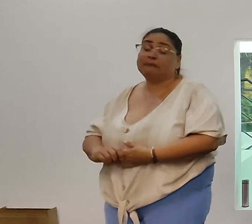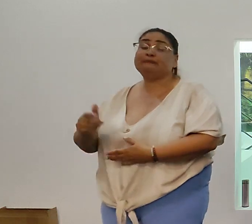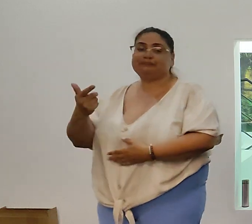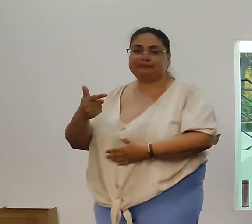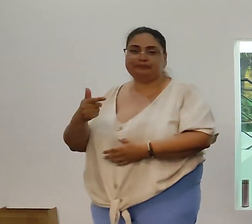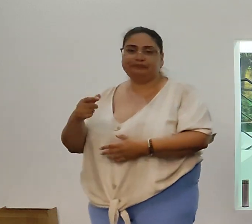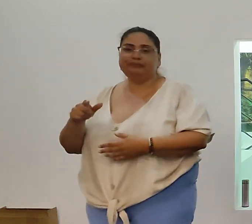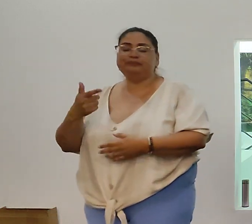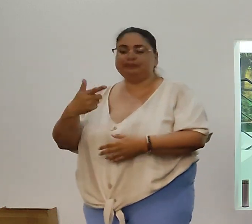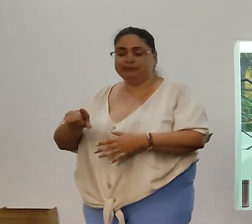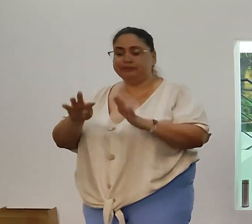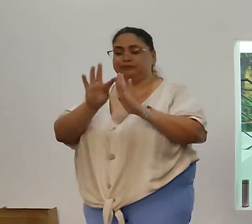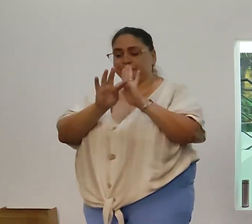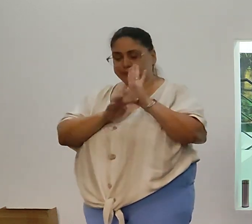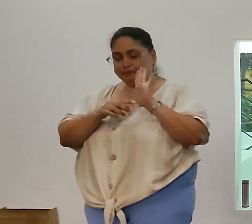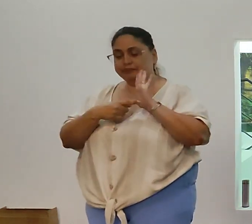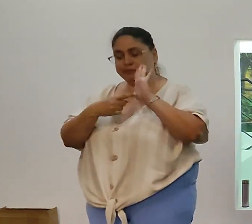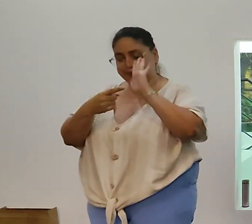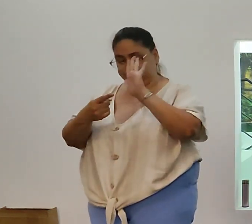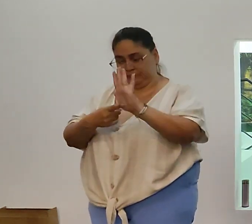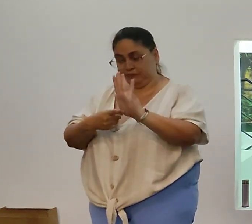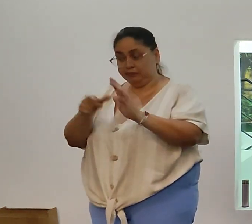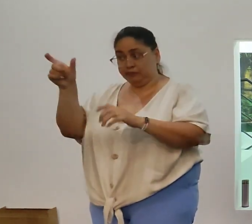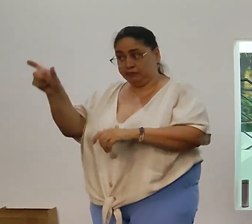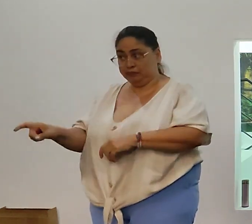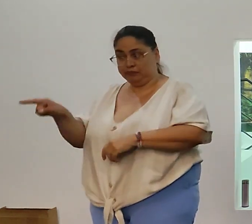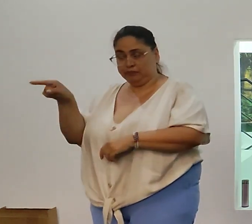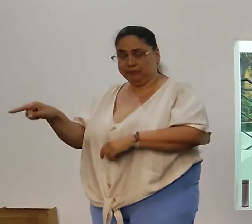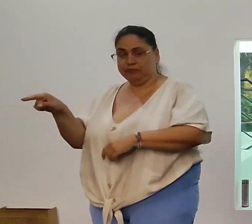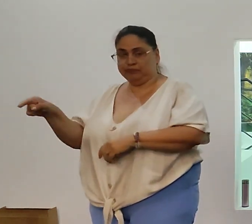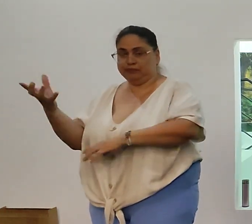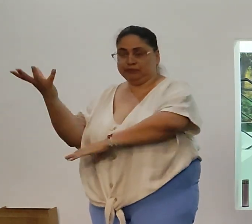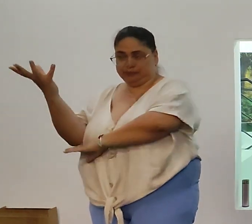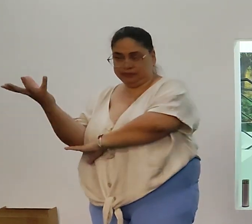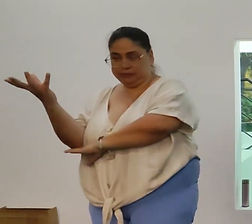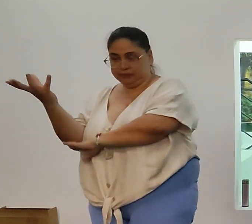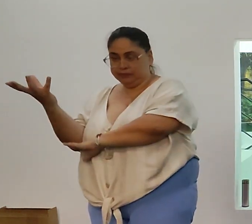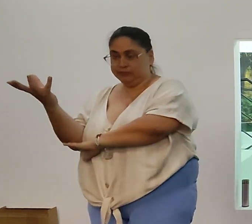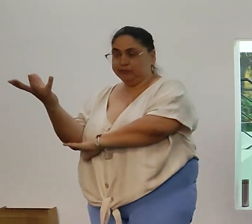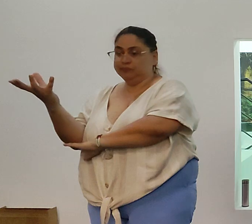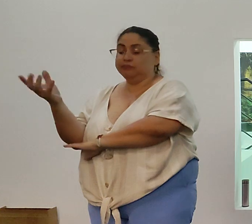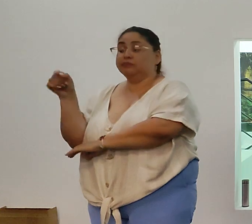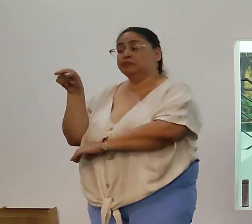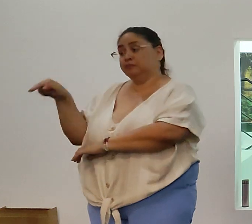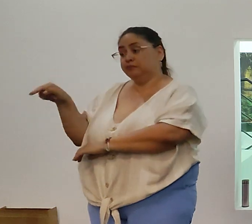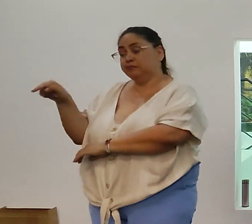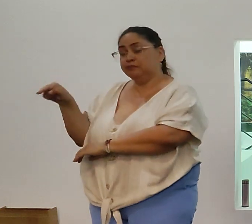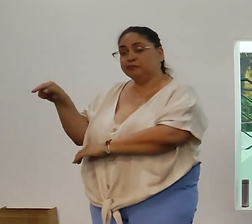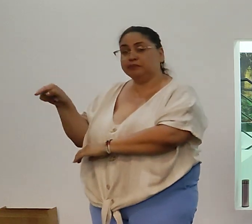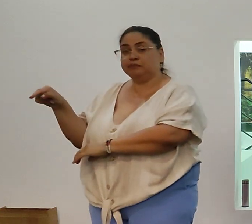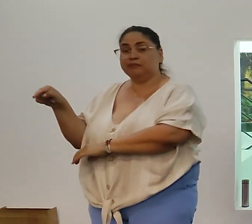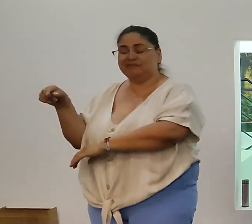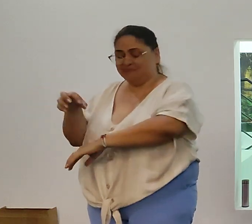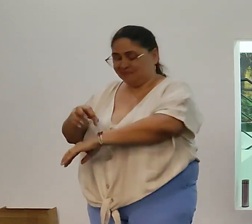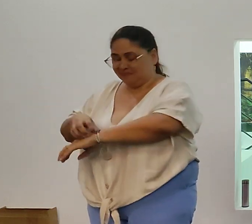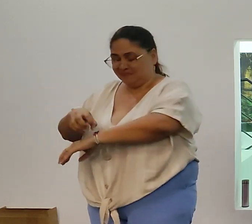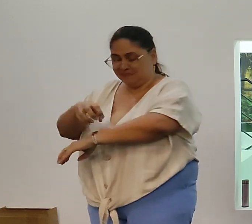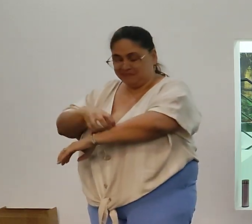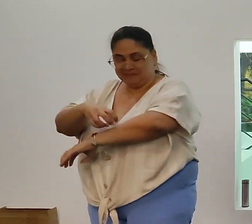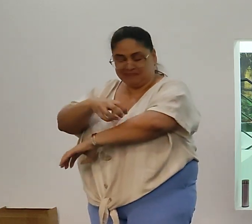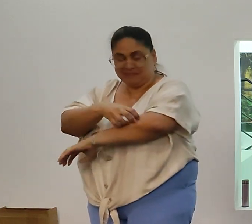Outra coisa que o texto nos diz sobre Lázaro, que é o mendigo da nossa parábola, é que ele era coberto por chagas.